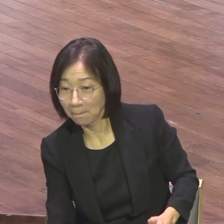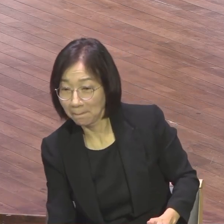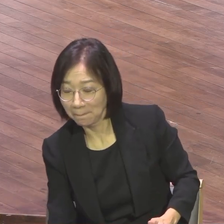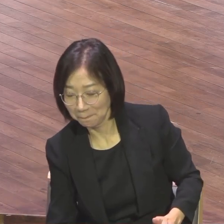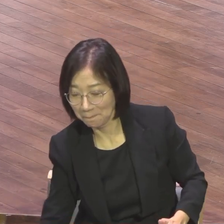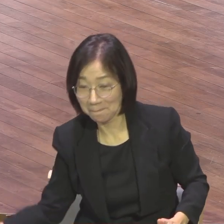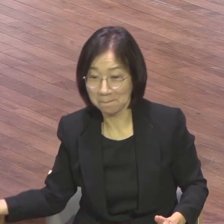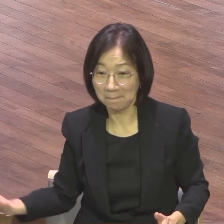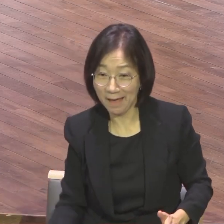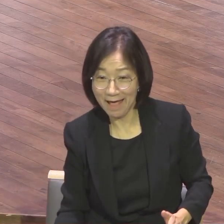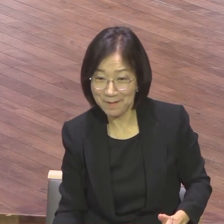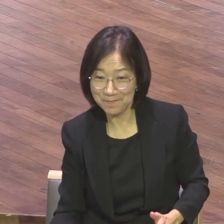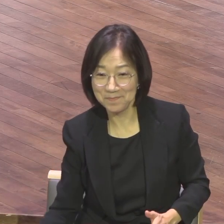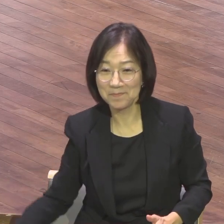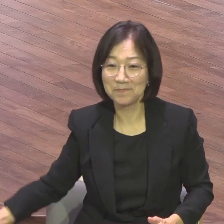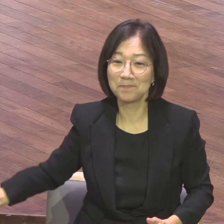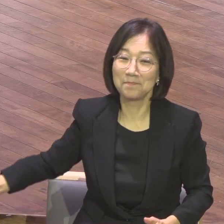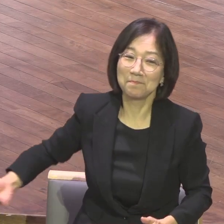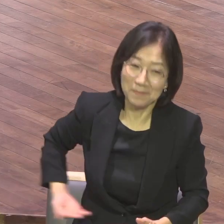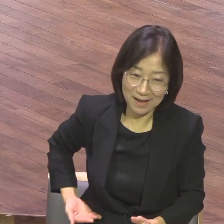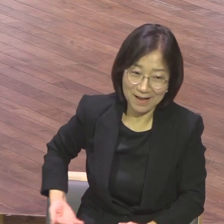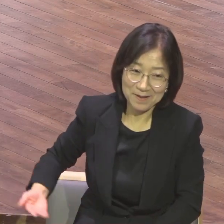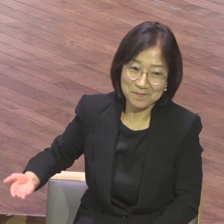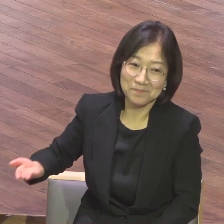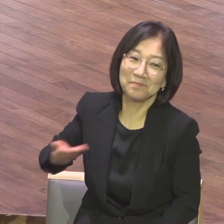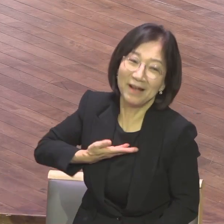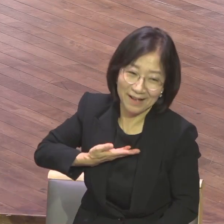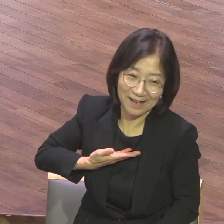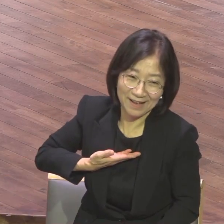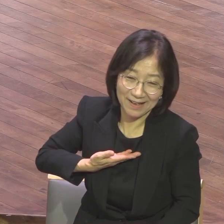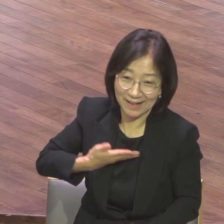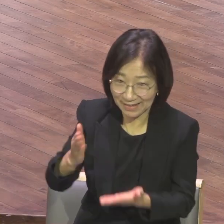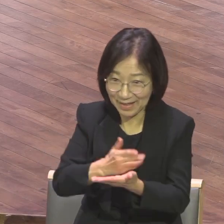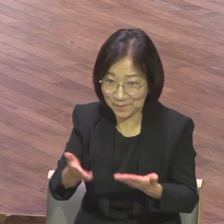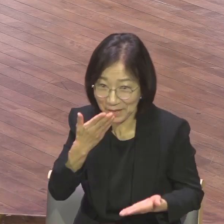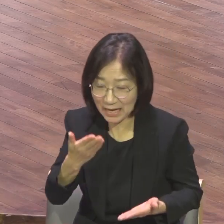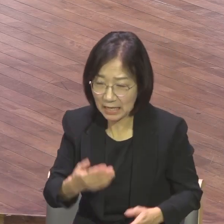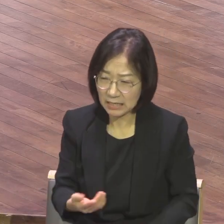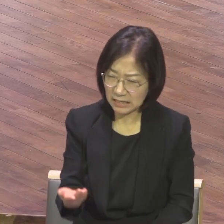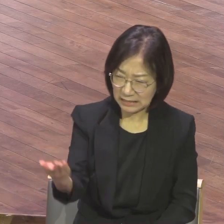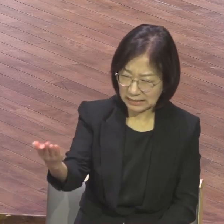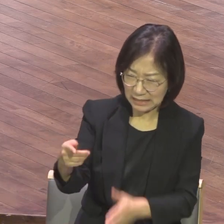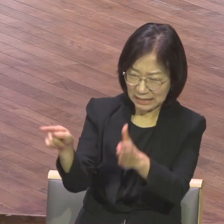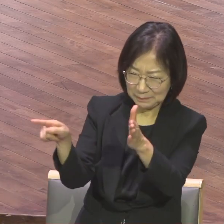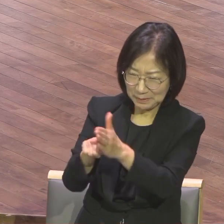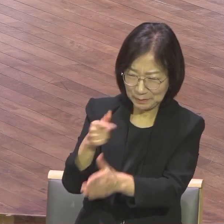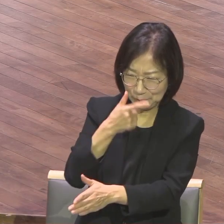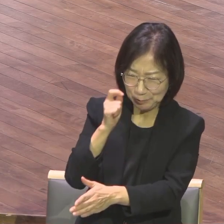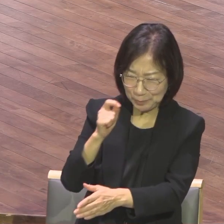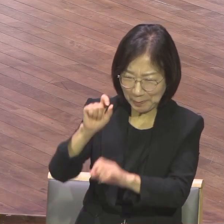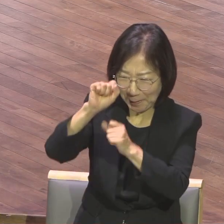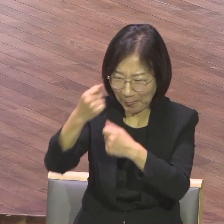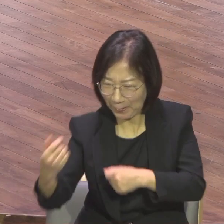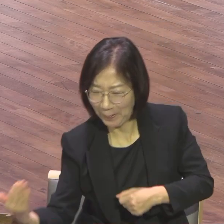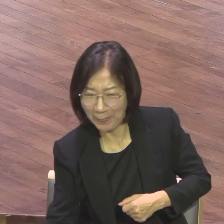아니에요. 딱 보고 아 저분 아직까지 발목 신앙이구나. 발목 신앙이 뭔지